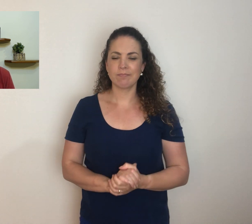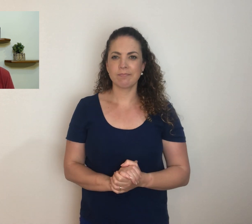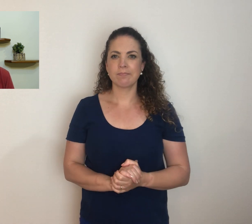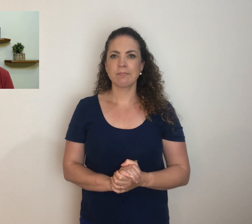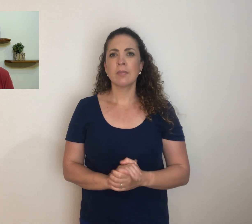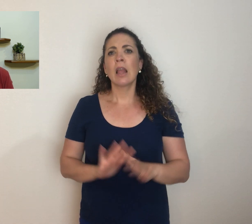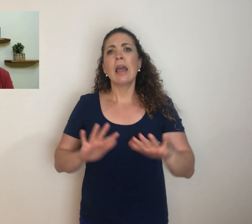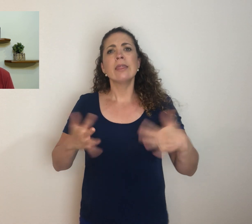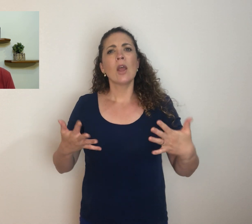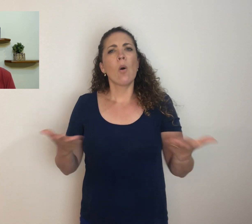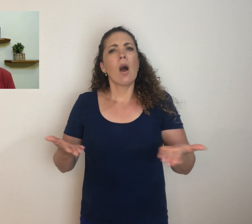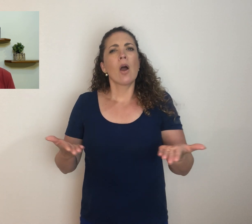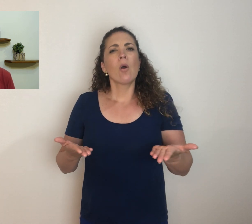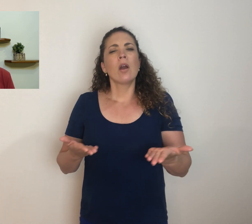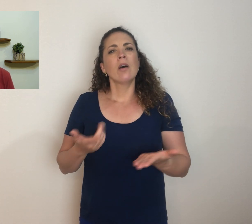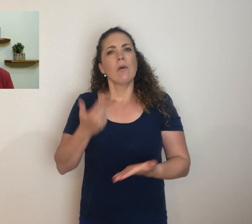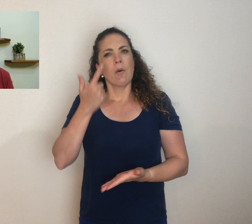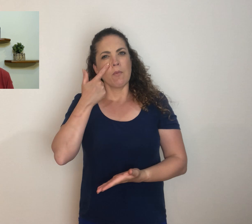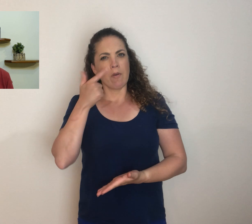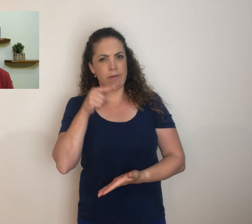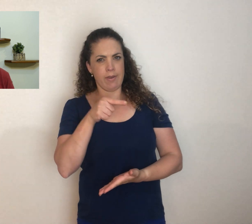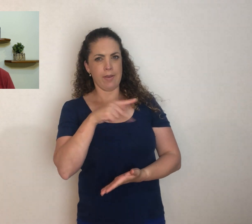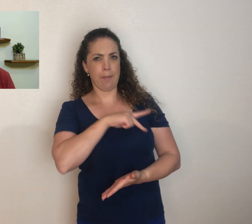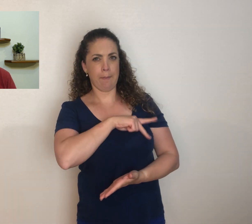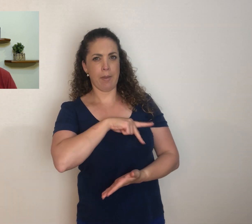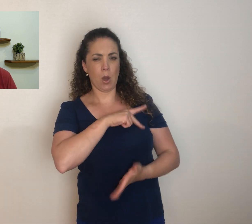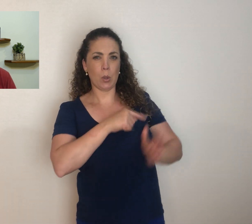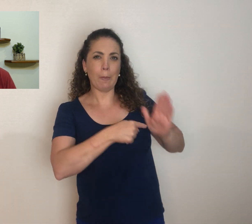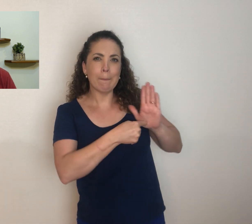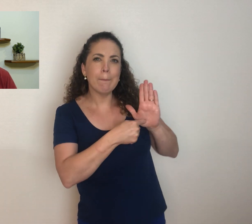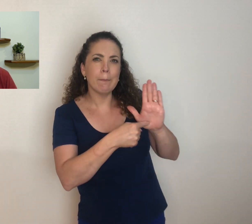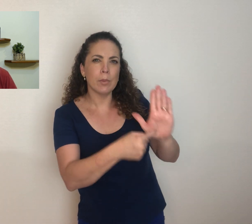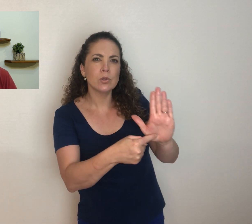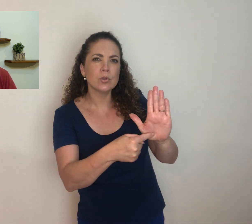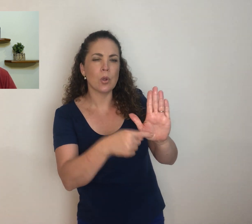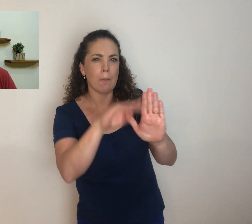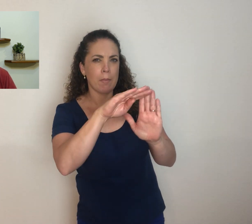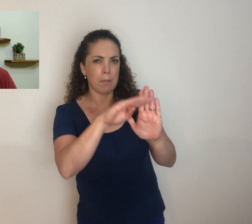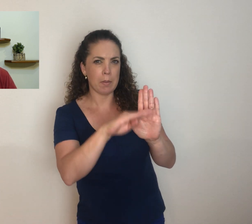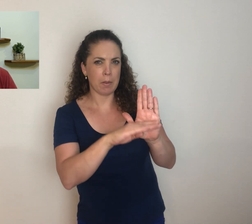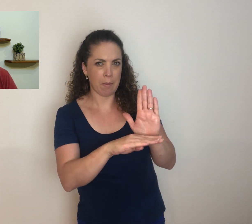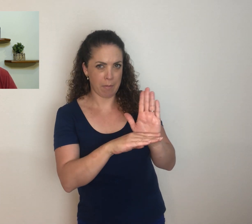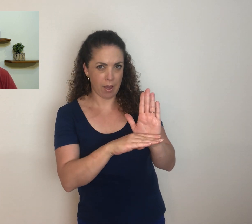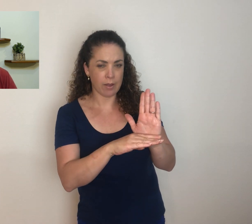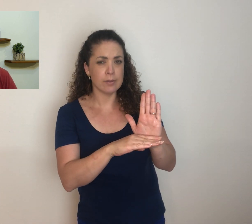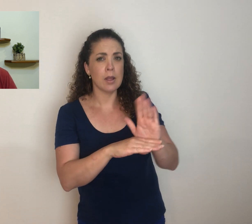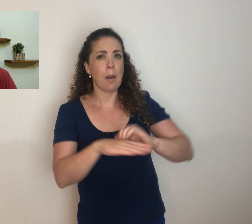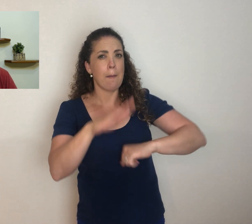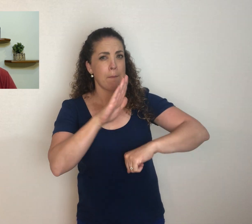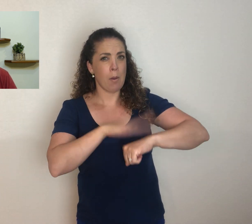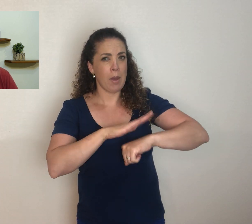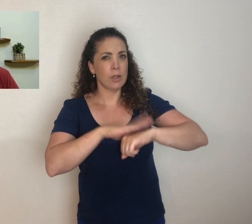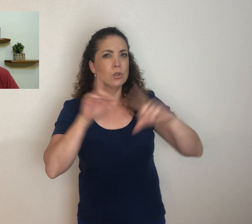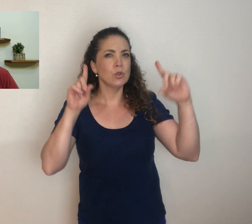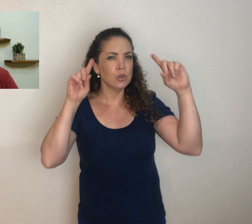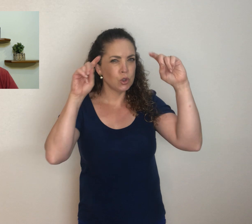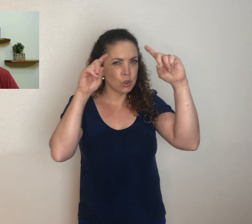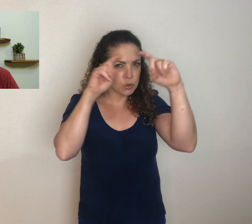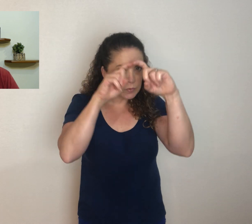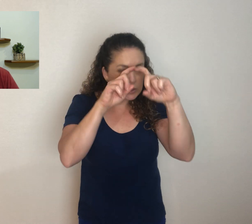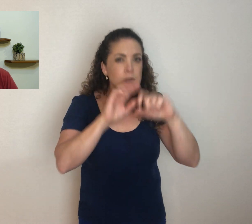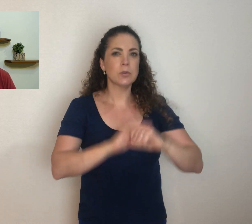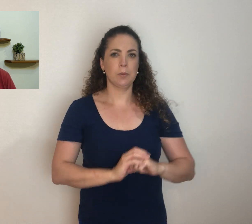vamos buscar encaixar este aspecto do ensino de Paulo apostólico aqui com o ensino